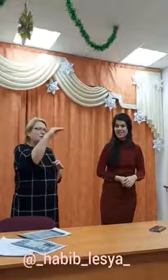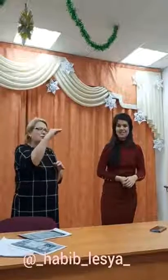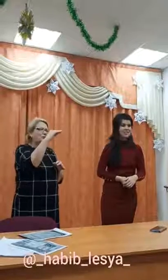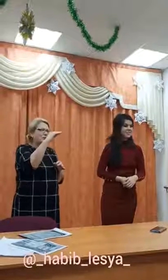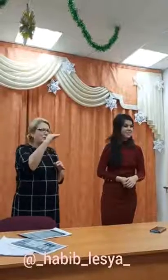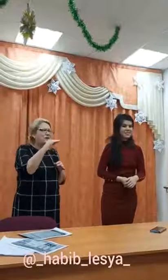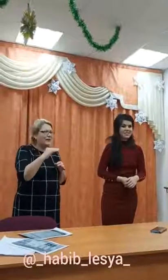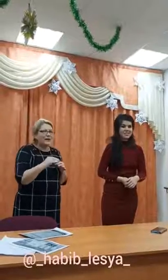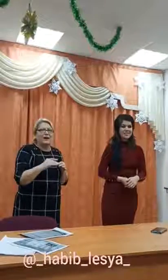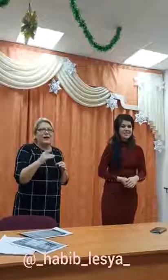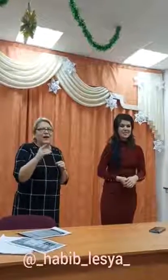Беги.